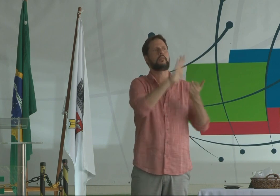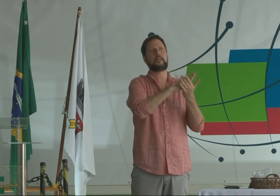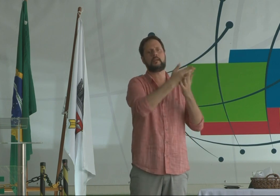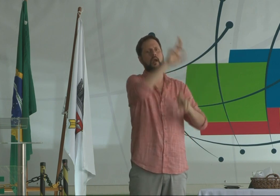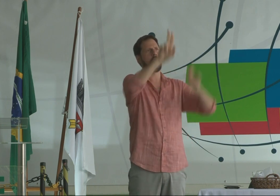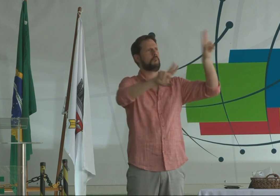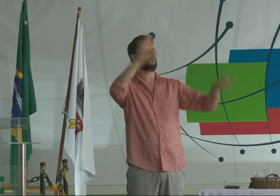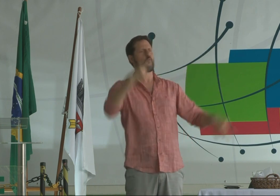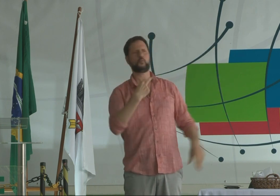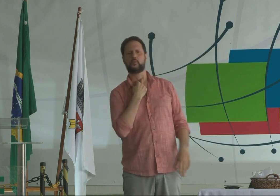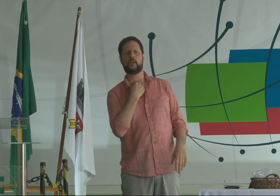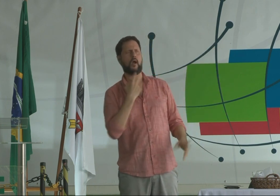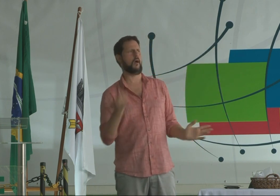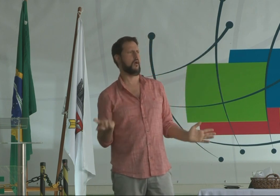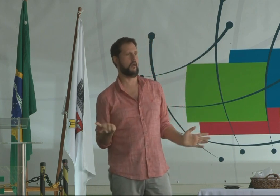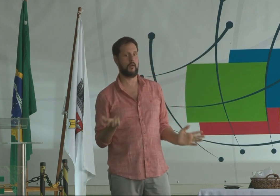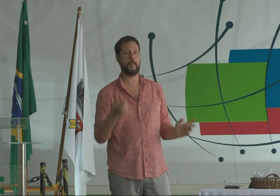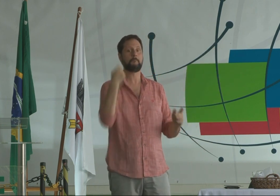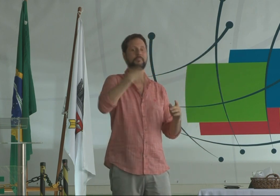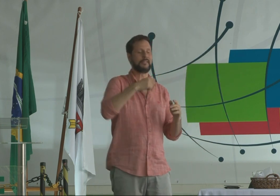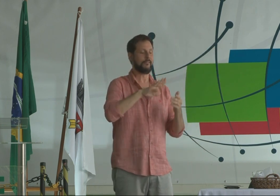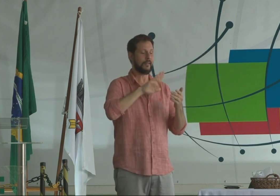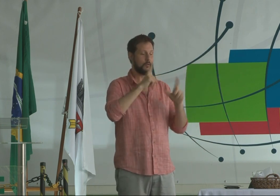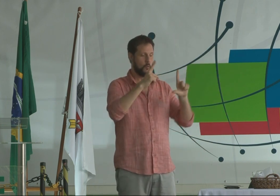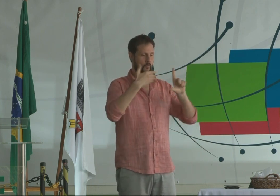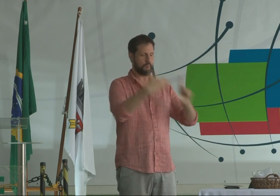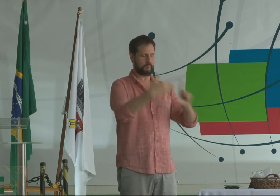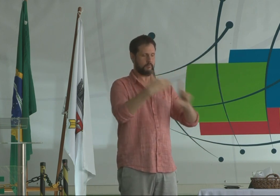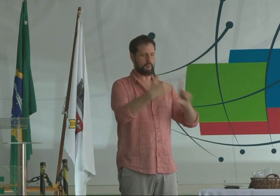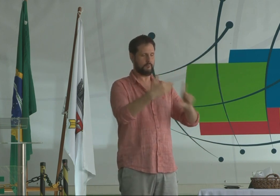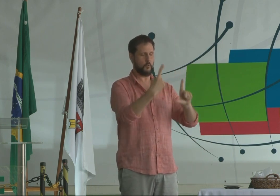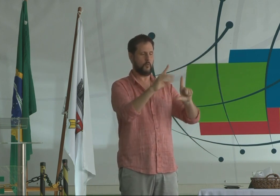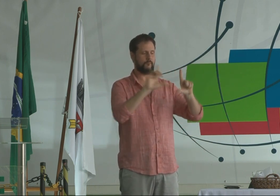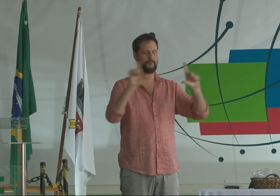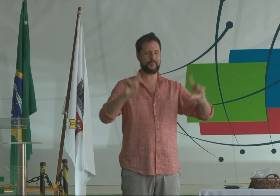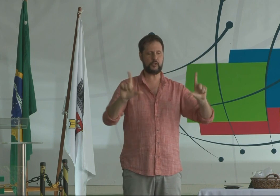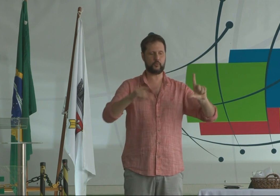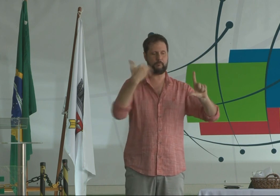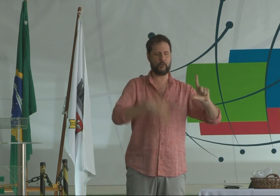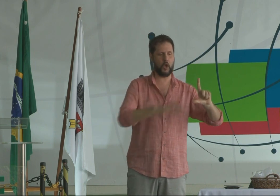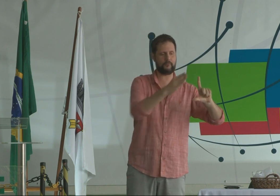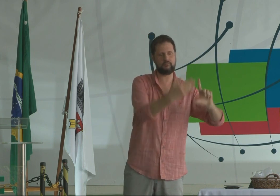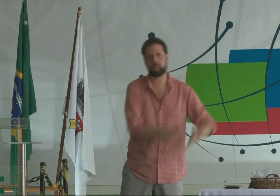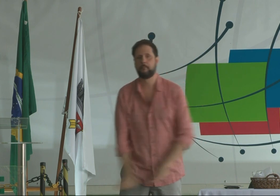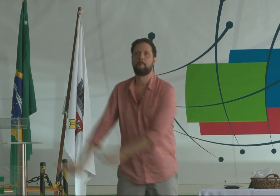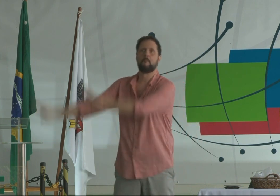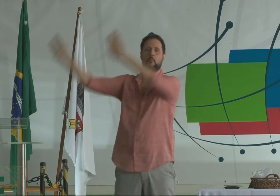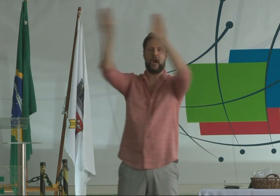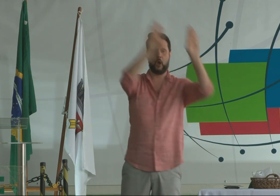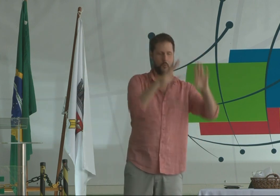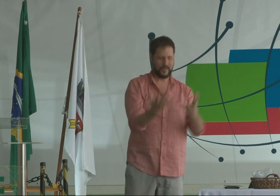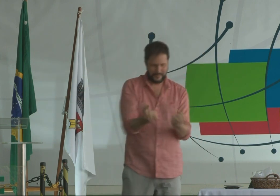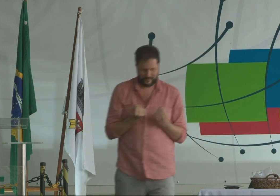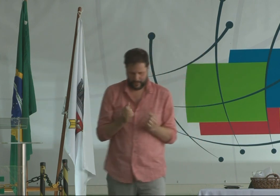entra com esses processos para discutir, tentar regulamentar de alguma forma e a alternativa de colocar a língua de sinais